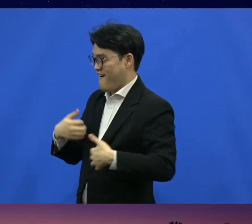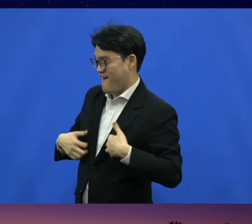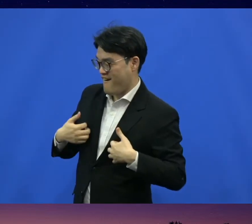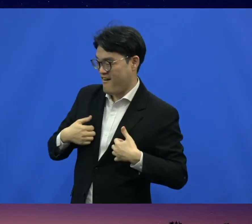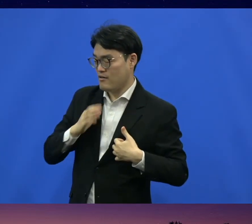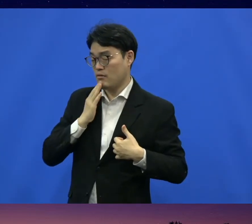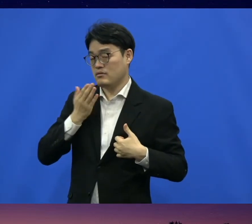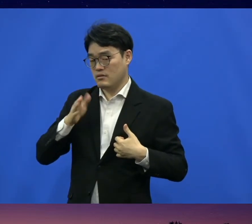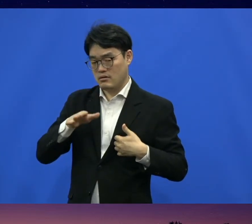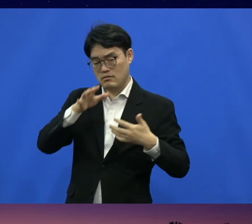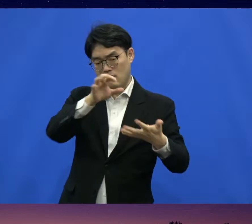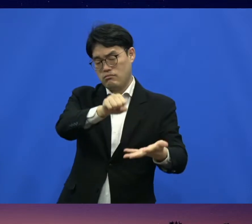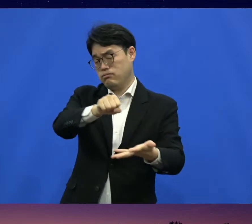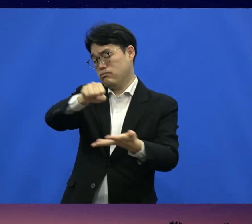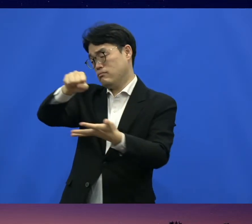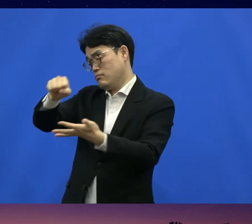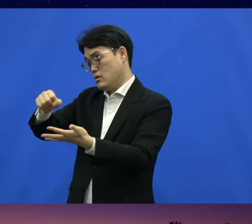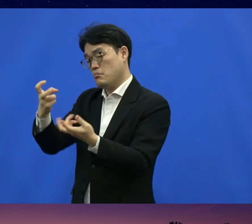하나님이 따지신 게 아니에요.